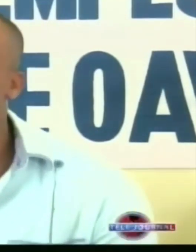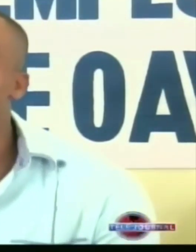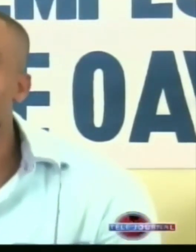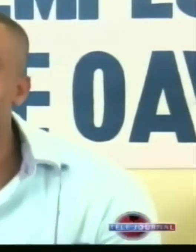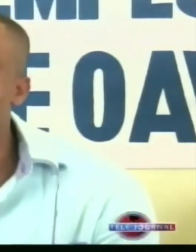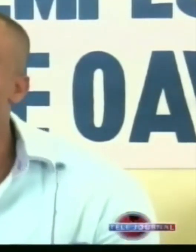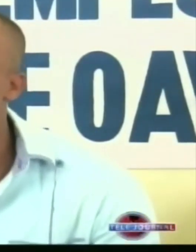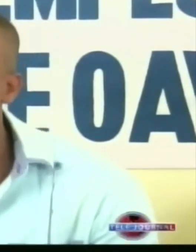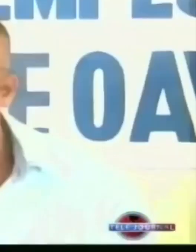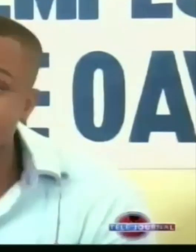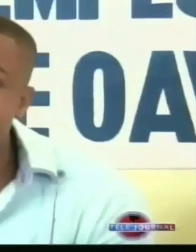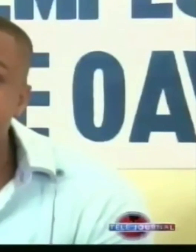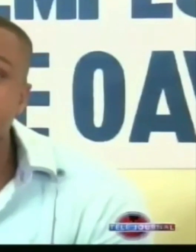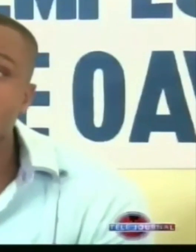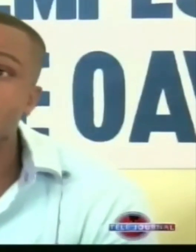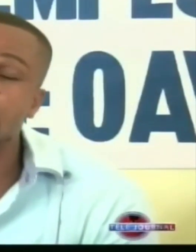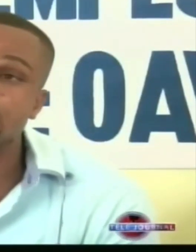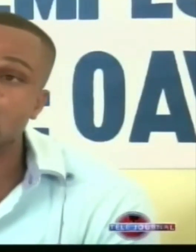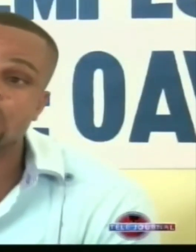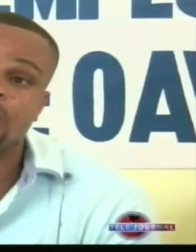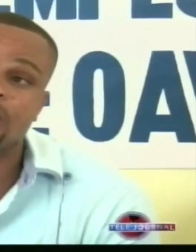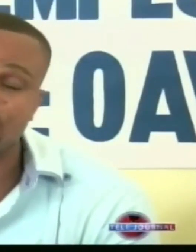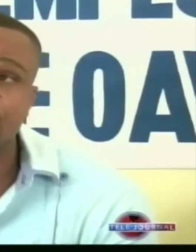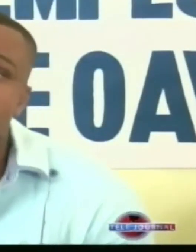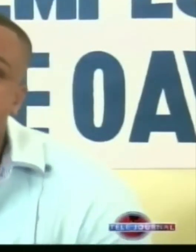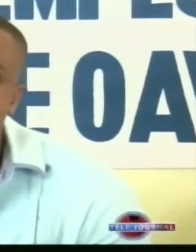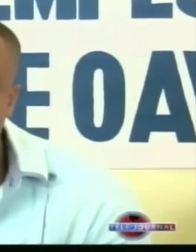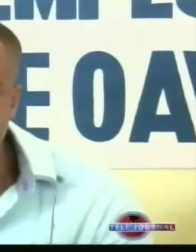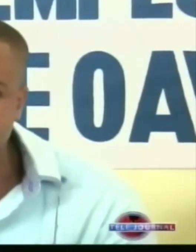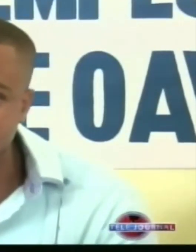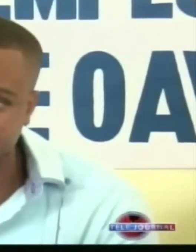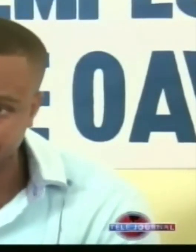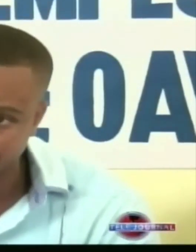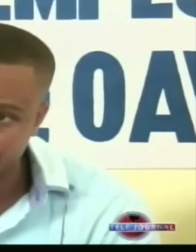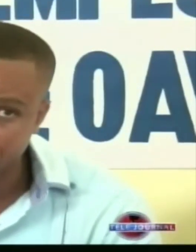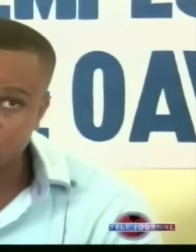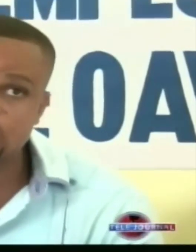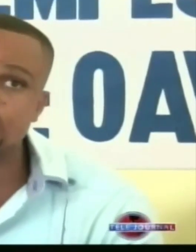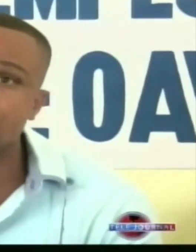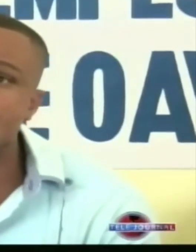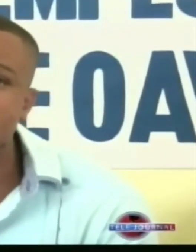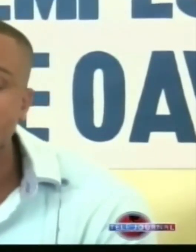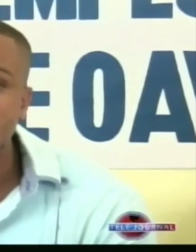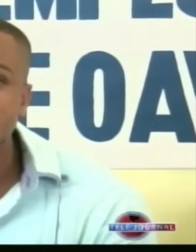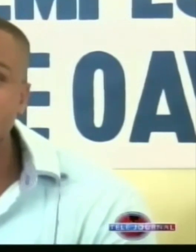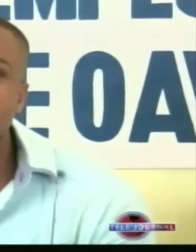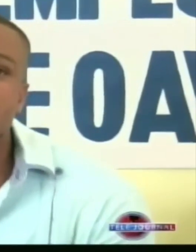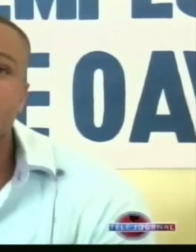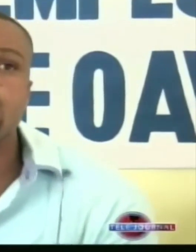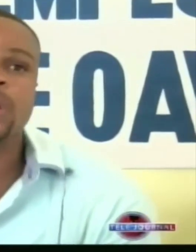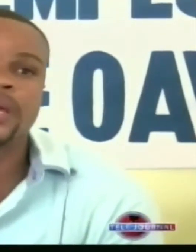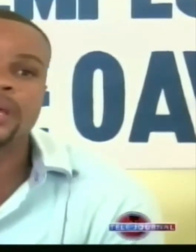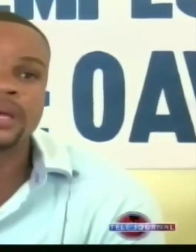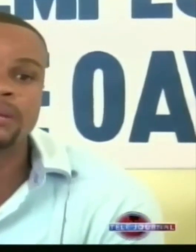Mais c'est pas nous qui appelons ces lois. En dépit des fois, nous, la direction générale, on fait des constats que le syndicat a fait. Et constat ça, nous